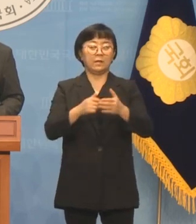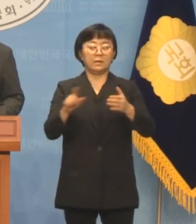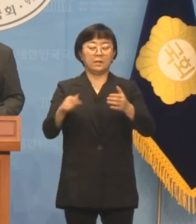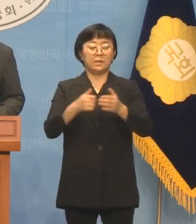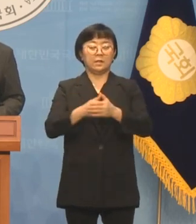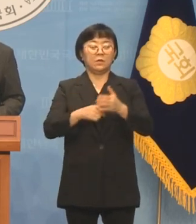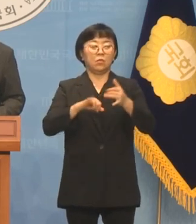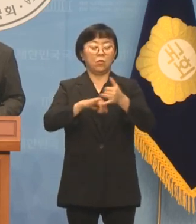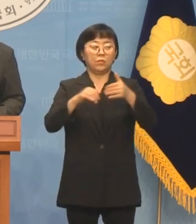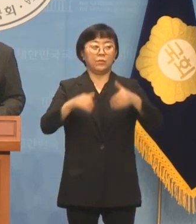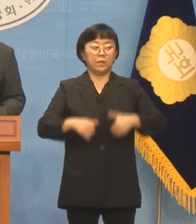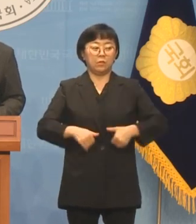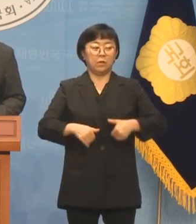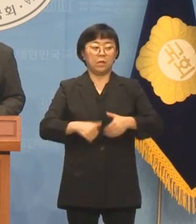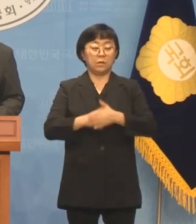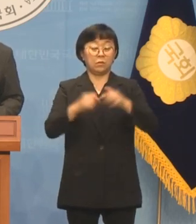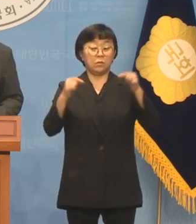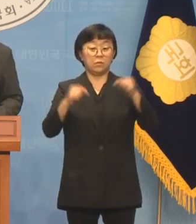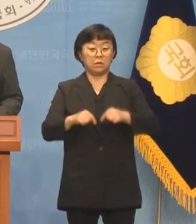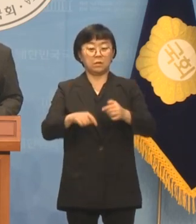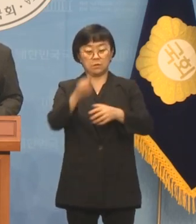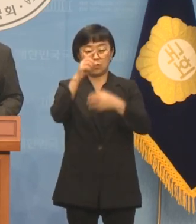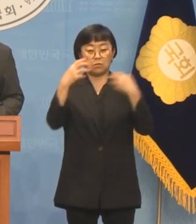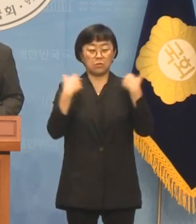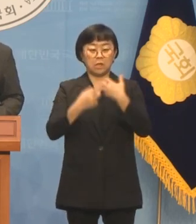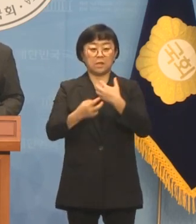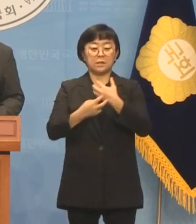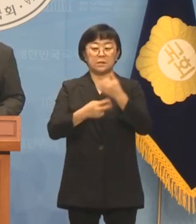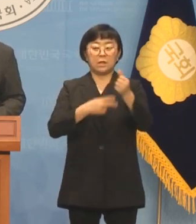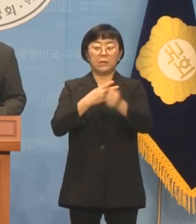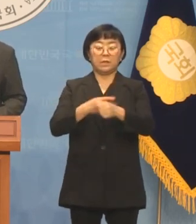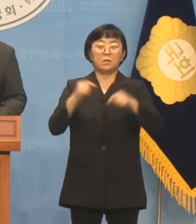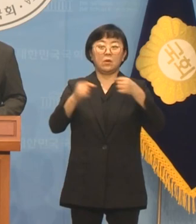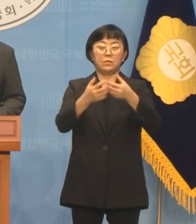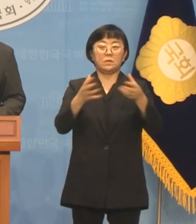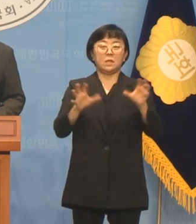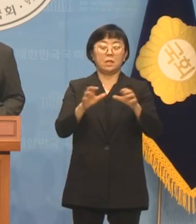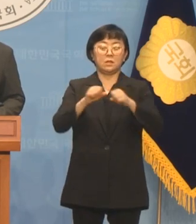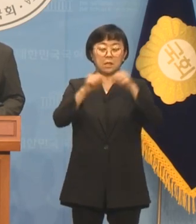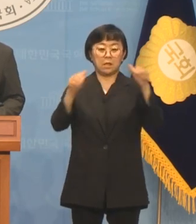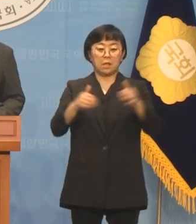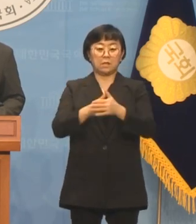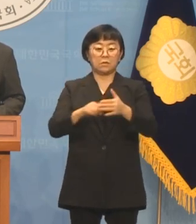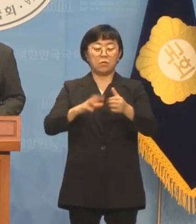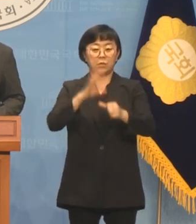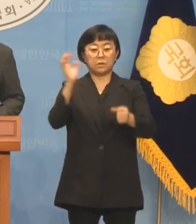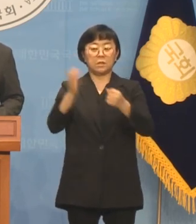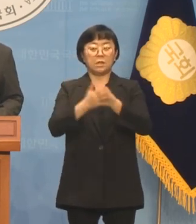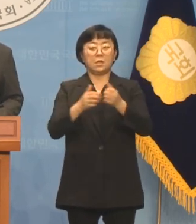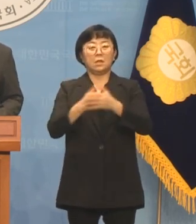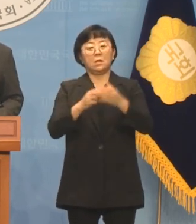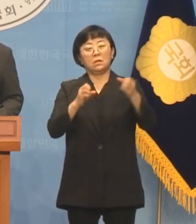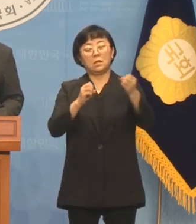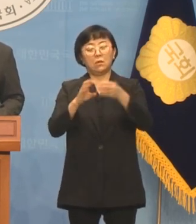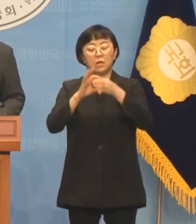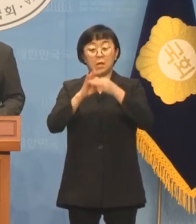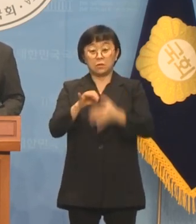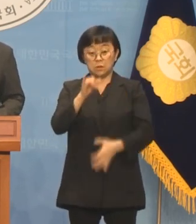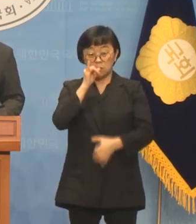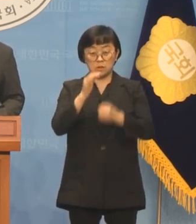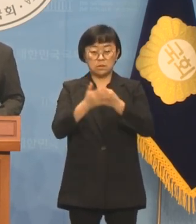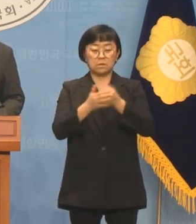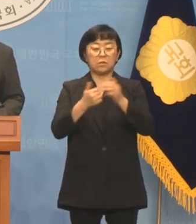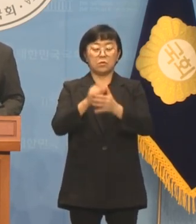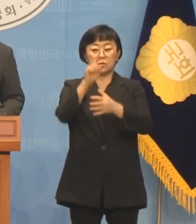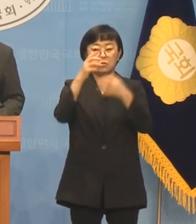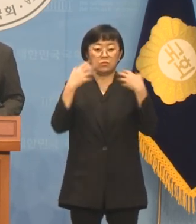의료 대책 논의는 정부와 의사만의 협의 체계에서 벗어나야 합니다. 이미 의사들과의 대화는 수십 년간 진행돼 왔습니다. 여러